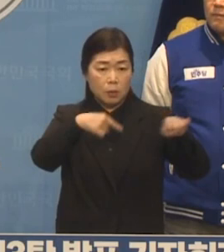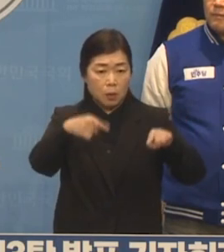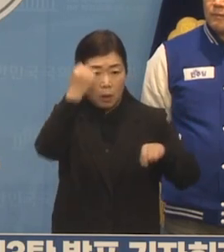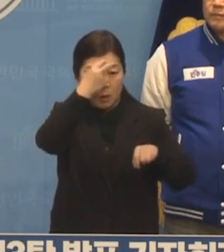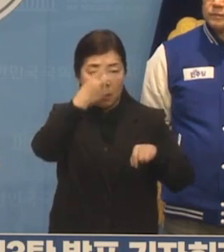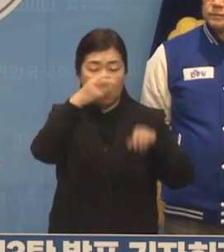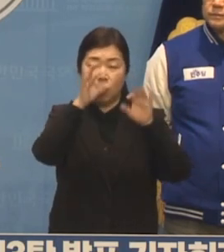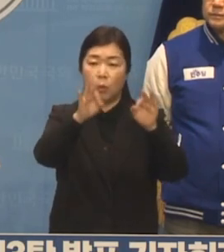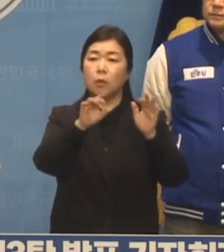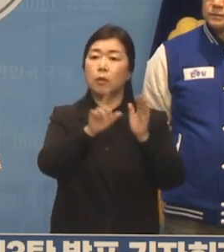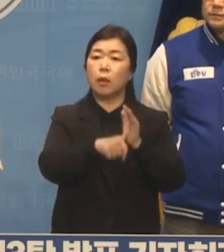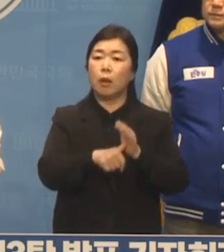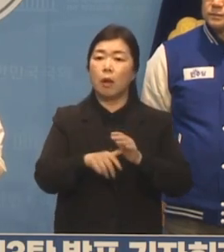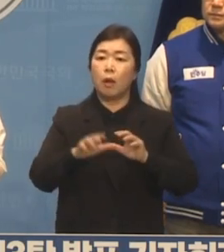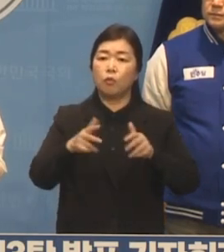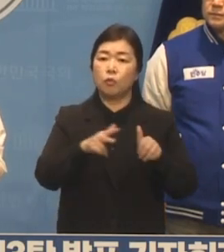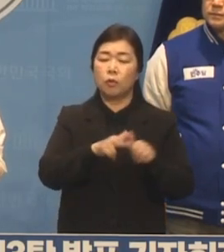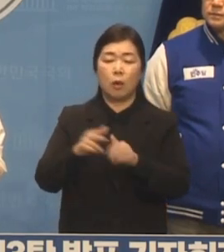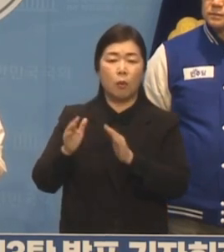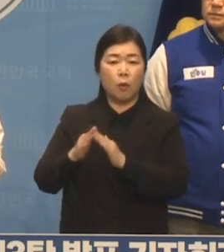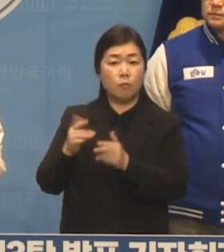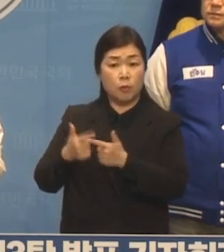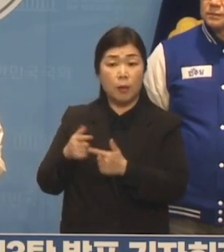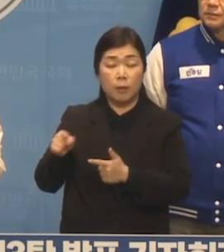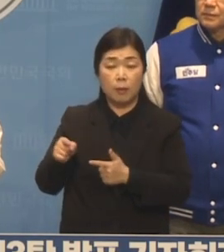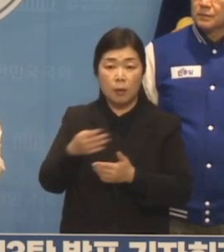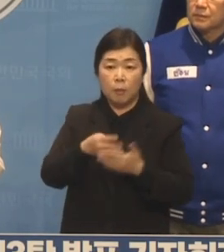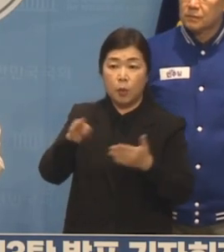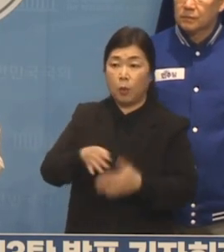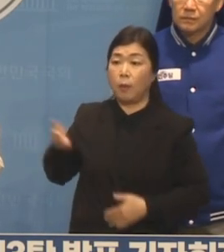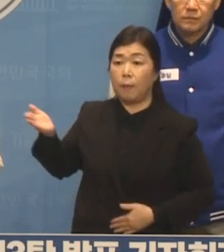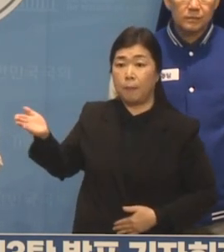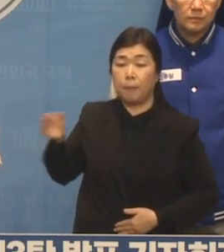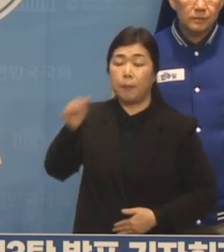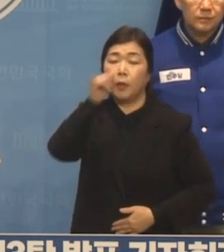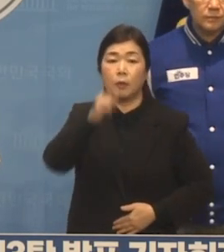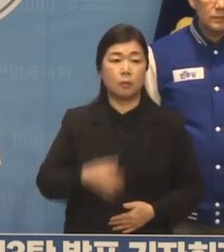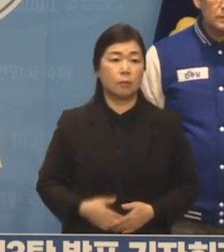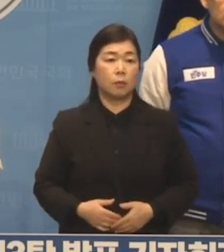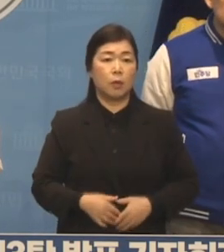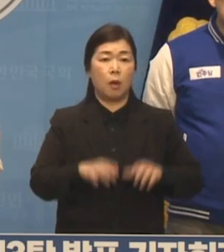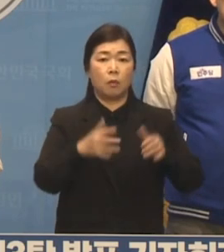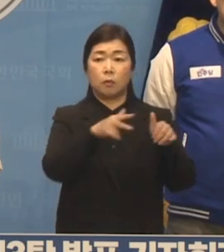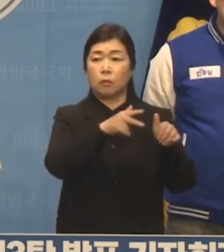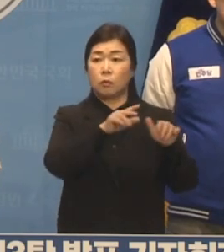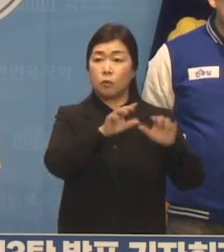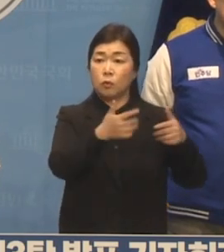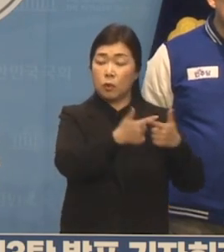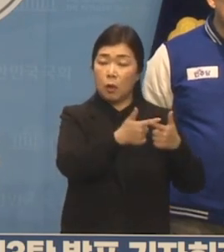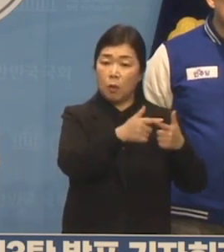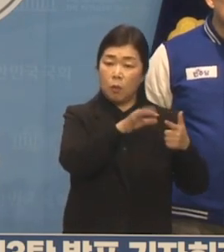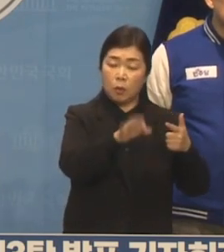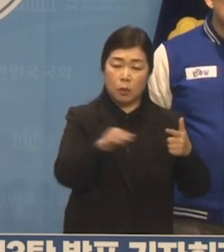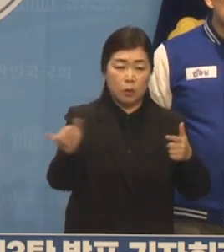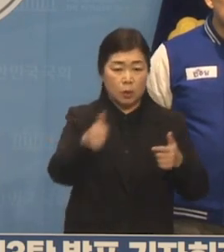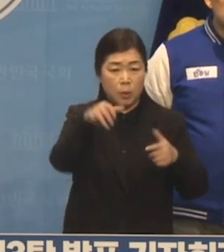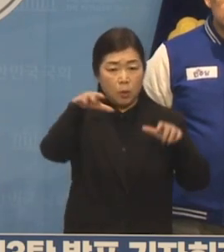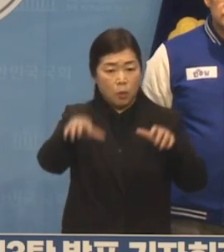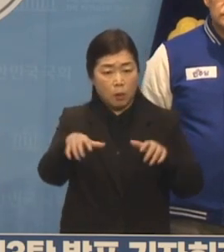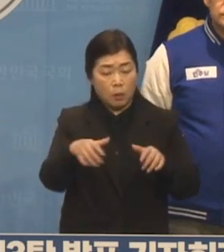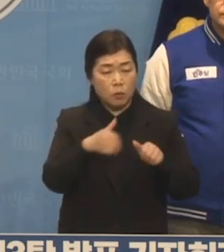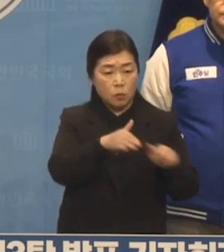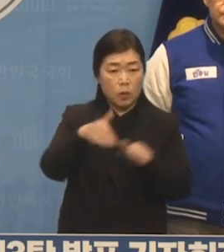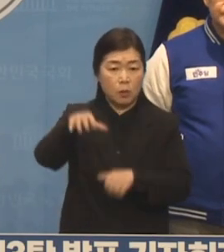전부터 국정원 부산지부와 지금 표에 나와 있습니다. 국정원 부산지부와 김해공항